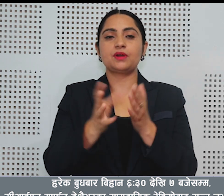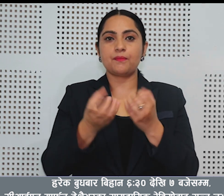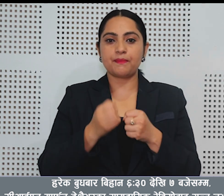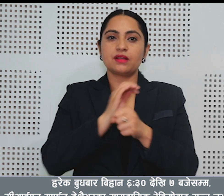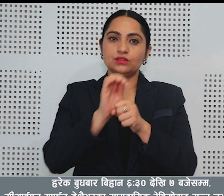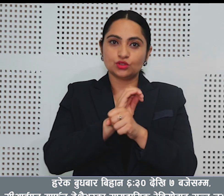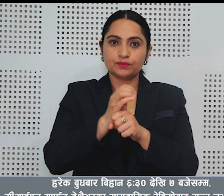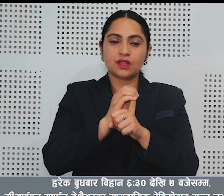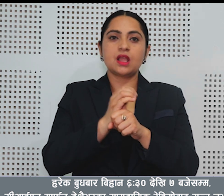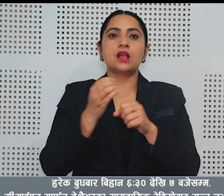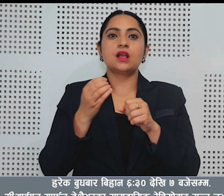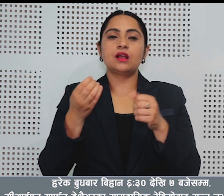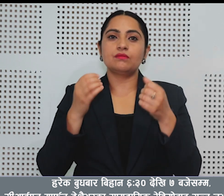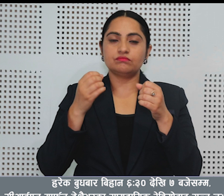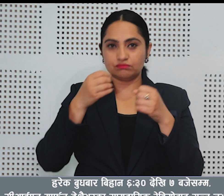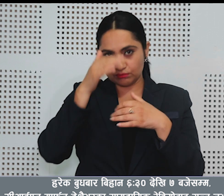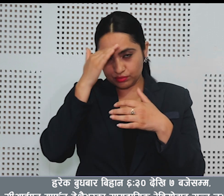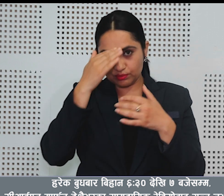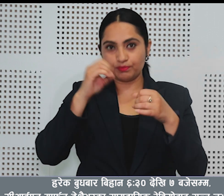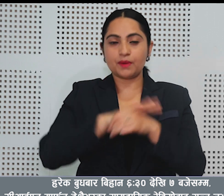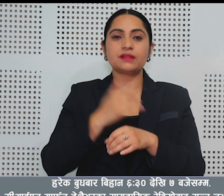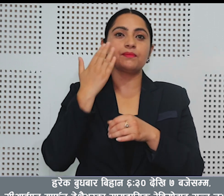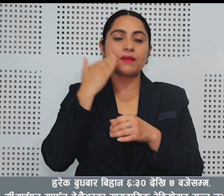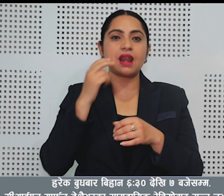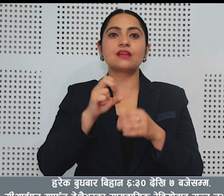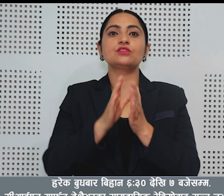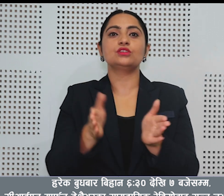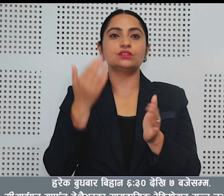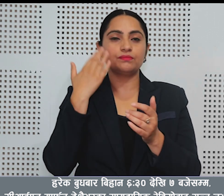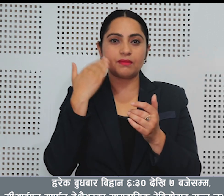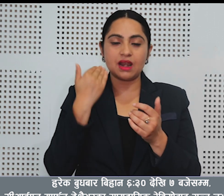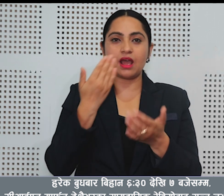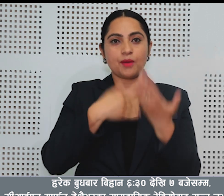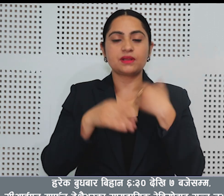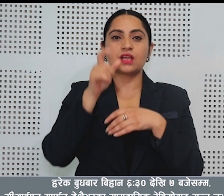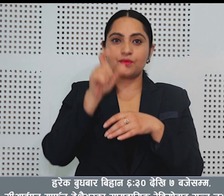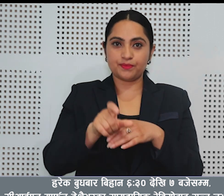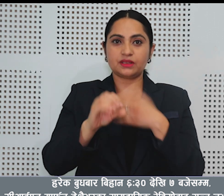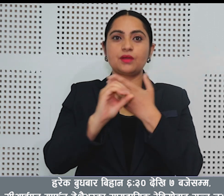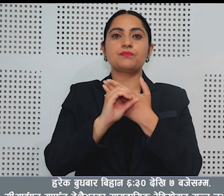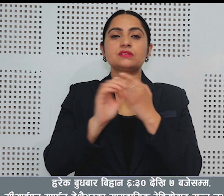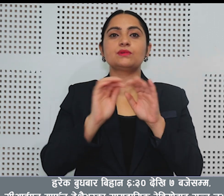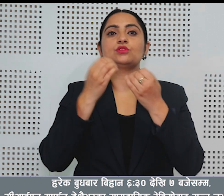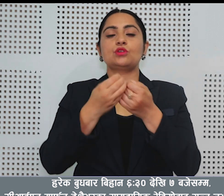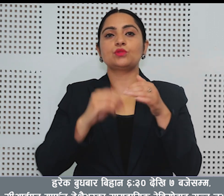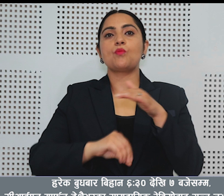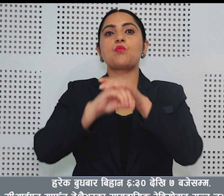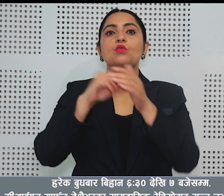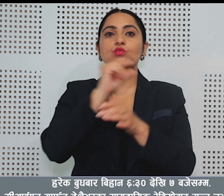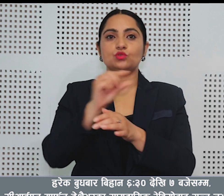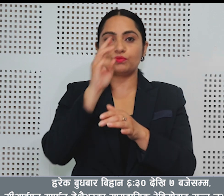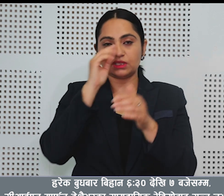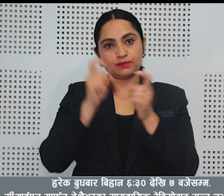सुविधामा विपद प्रभावित महिला, दलित महिला, अपाङ्गता भएका व्यक्ति र सीमान्तकृत समुदायको पहुँचको